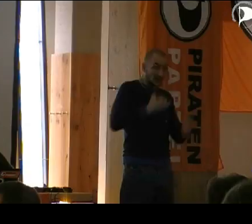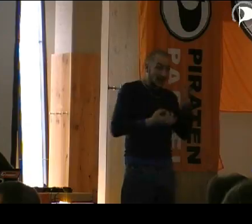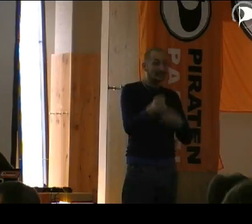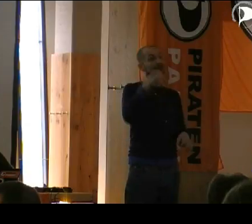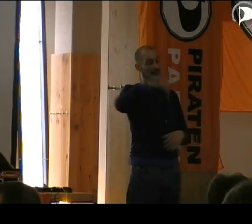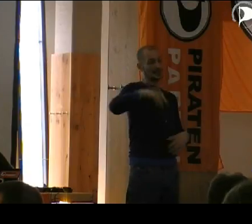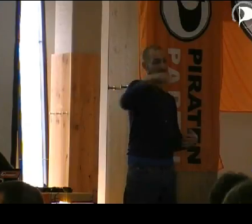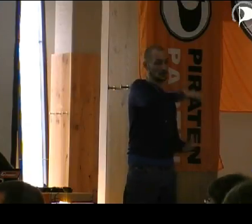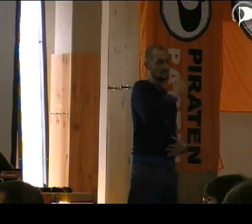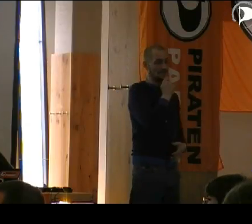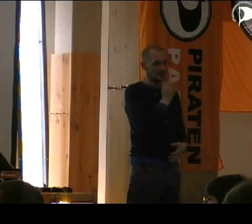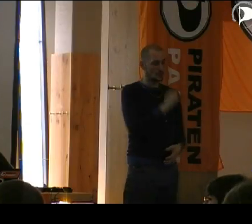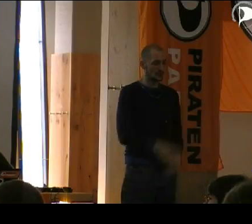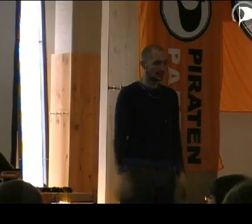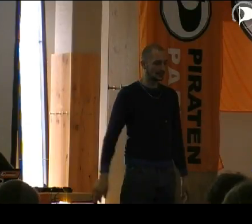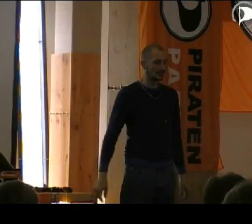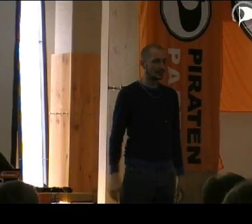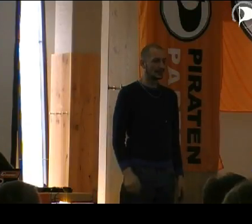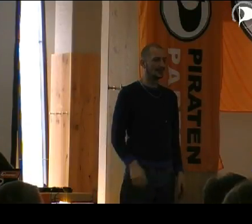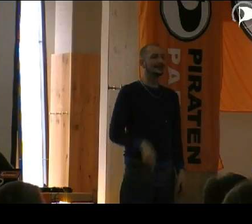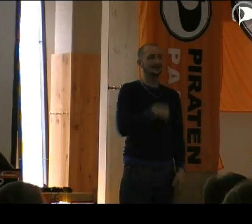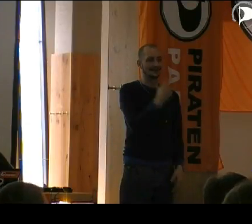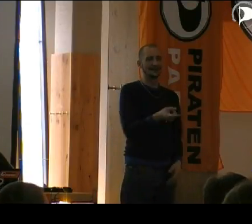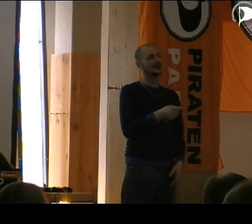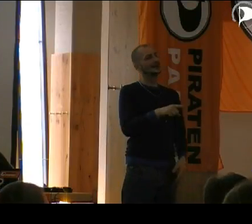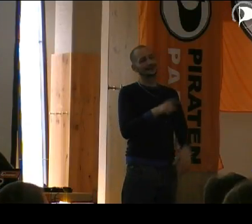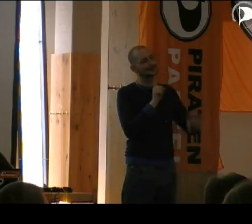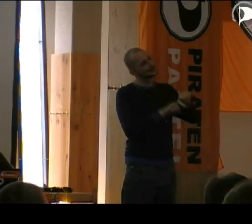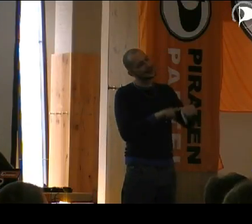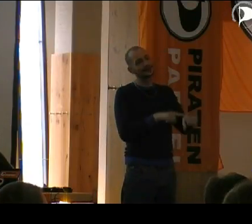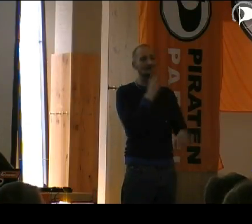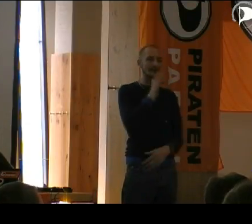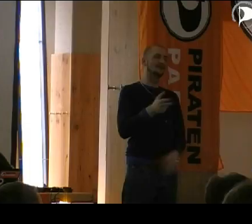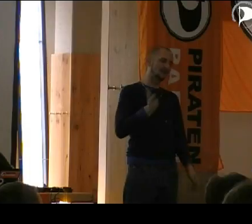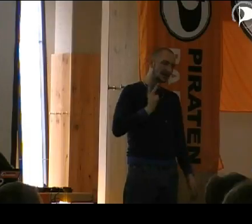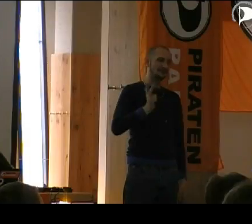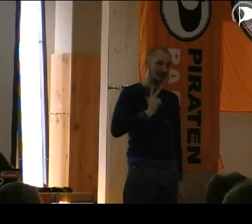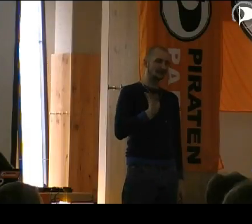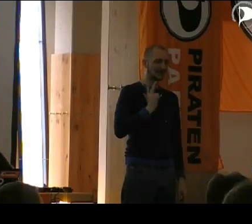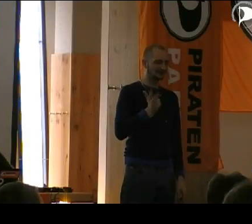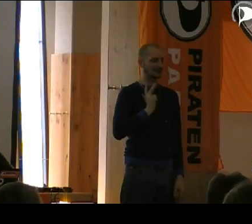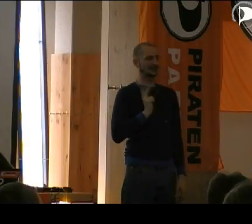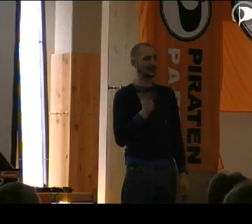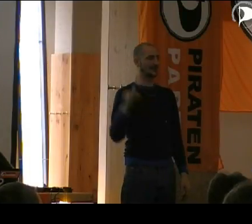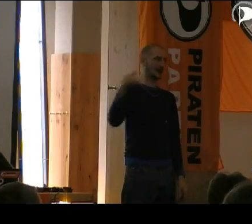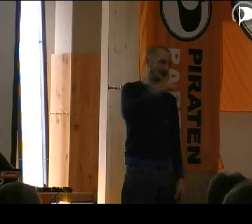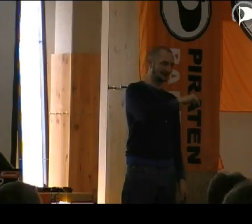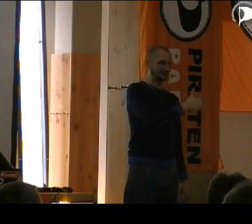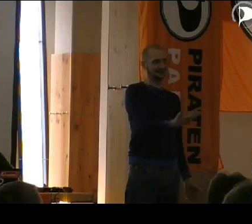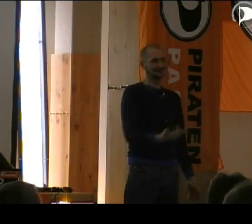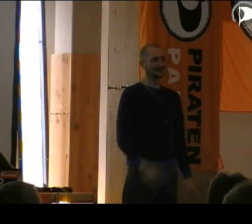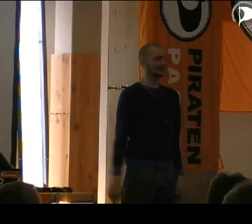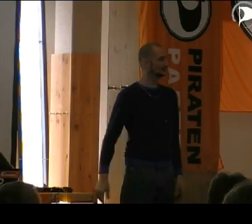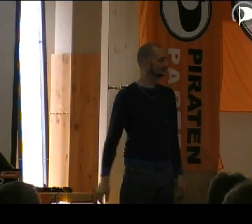mikro zu überbieten kostet es nicht so viel zeit werde ich immer warten deswegen hier zum ecolog vielen